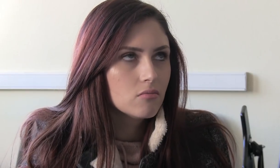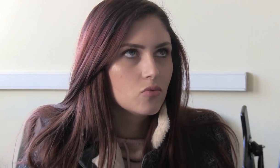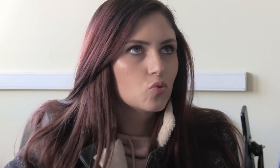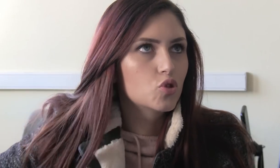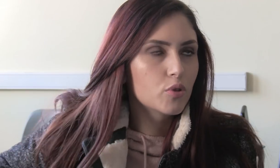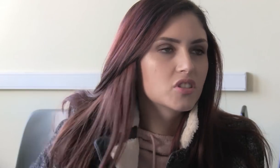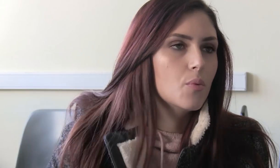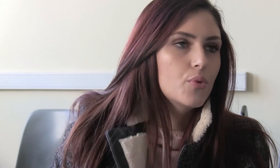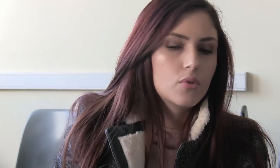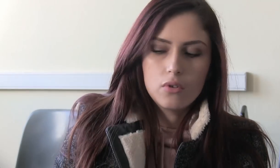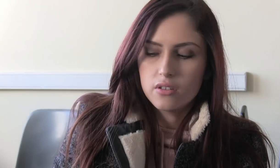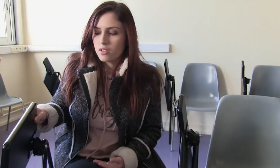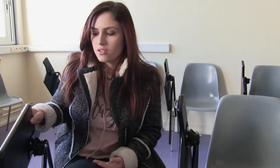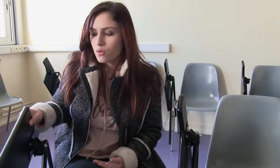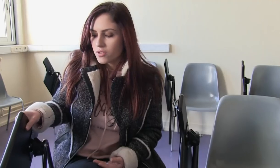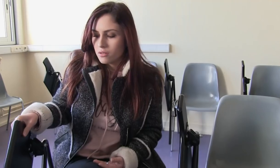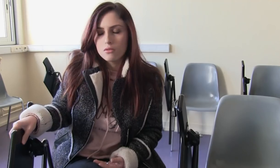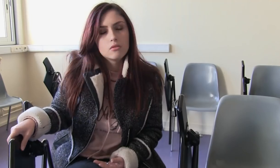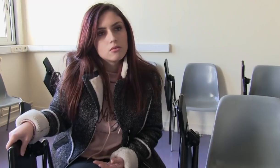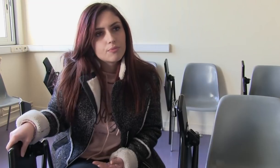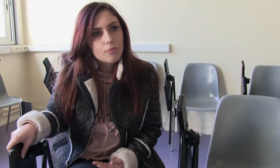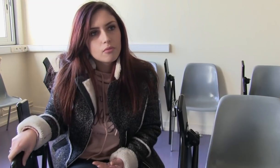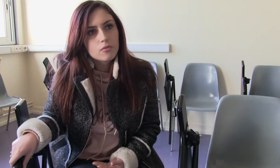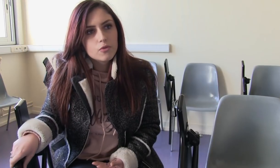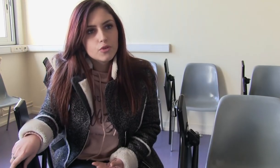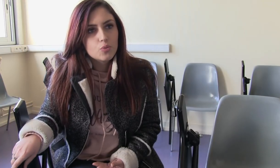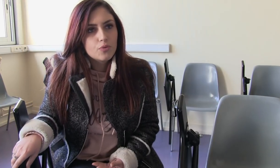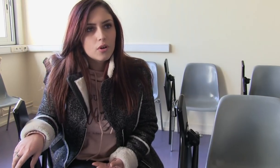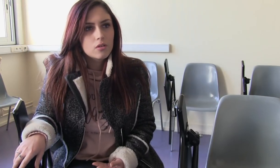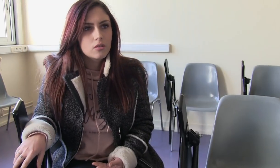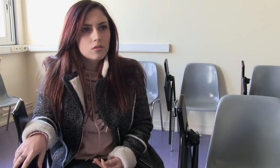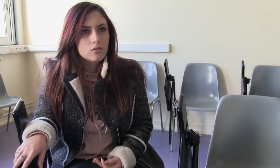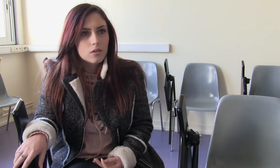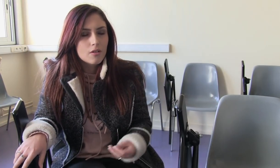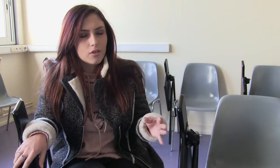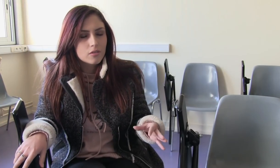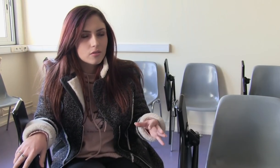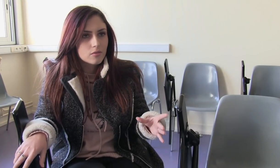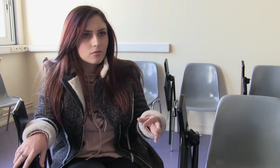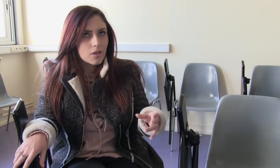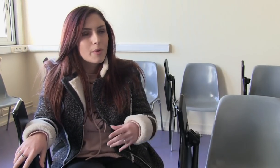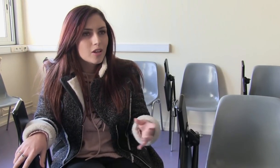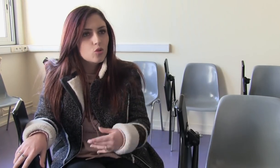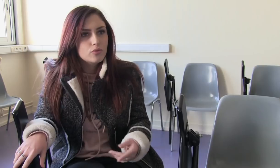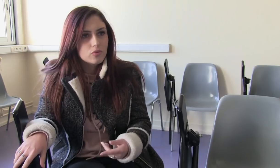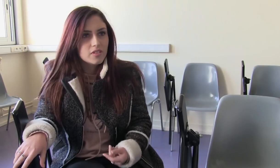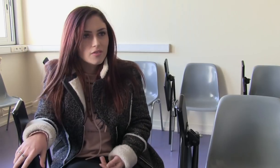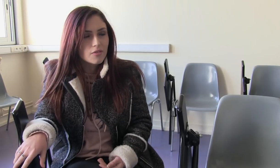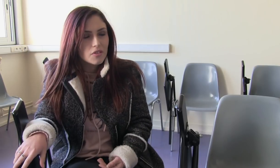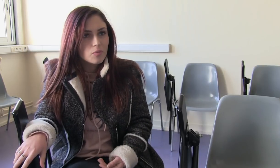donc je pense que un peu intéressant aussi, le fait de pouvoir avoir un bagage en plus sur le CV, en fait.